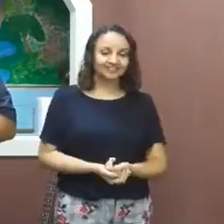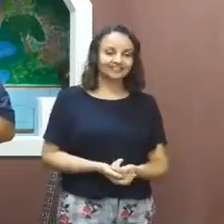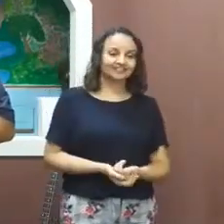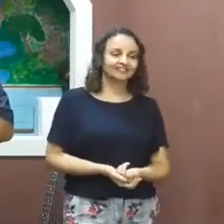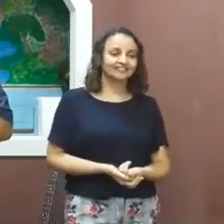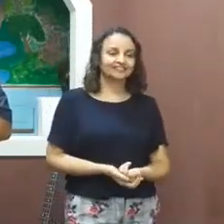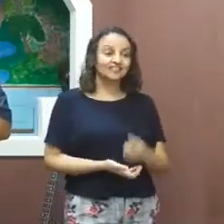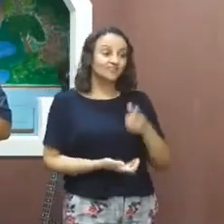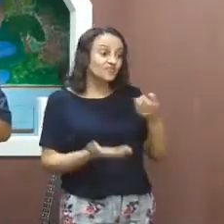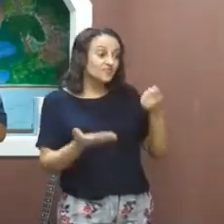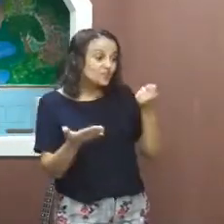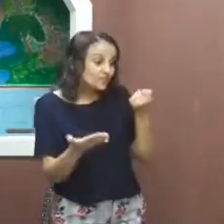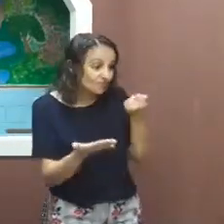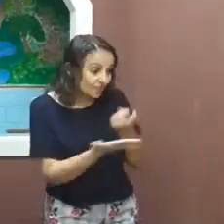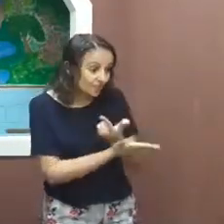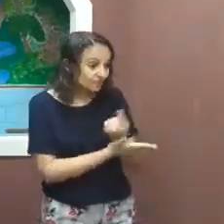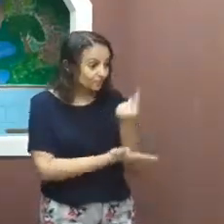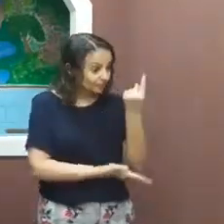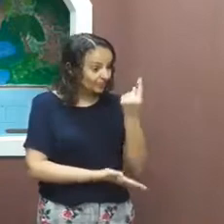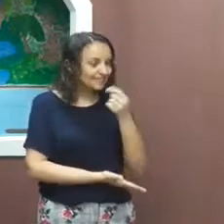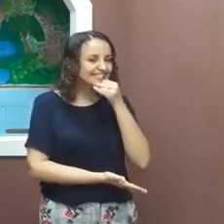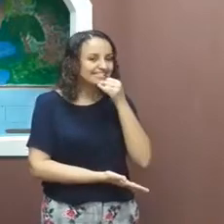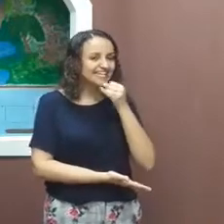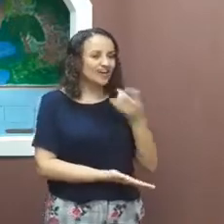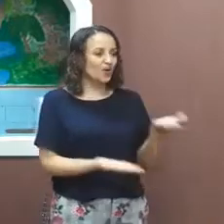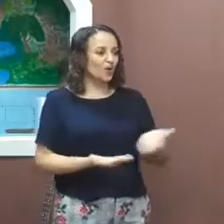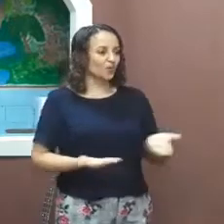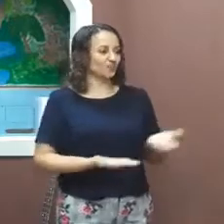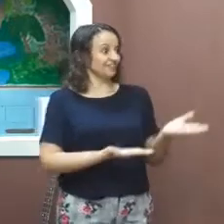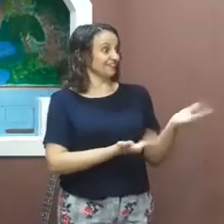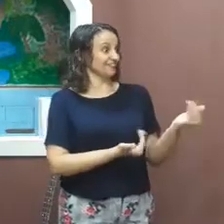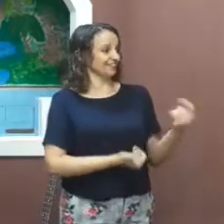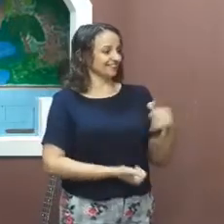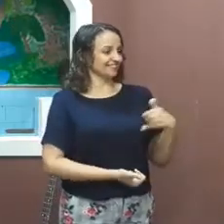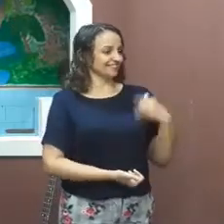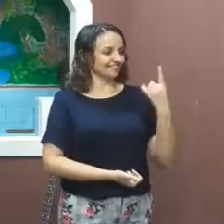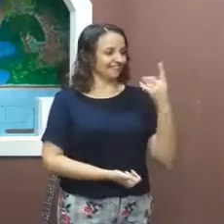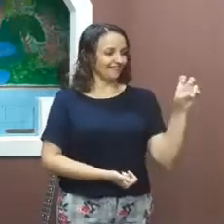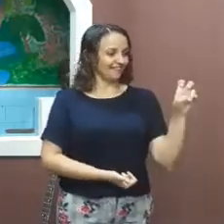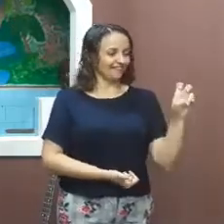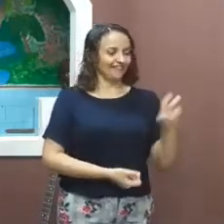Você compra uma hoje para o menino, vamos pegar mais novo, de 15 anos,